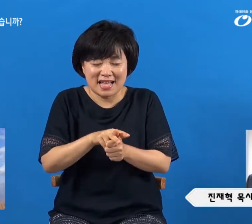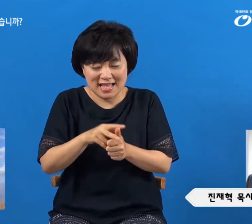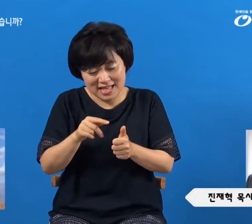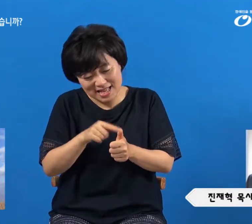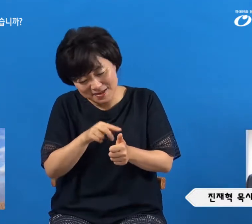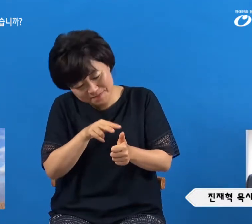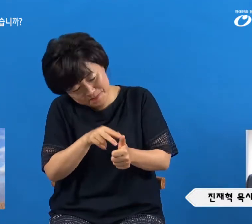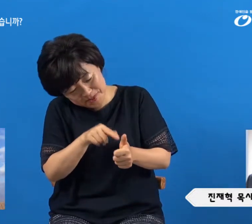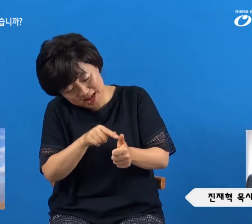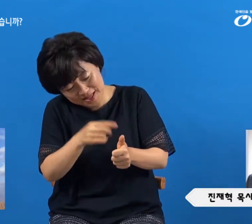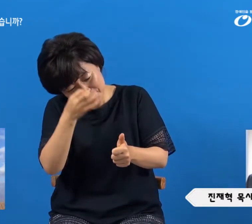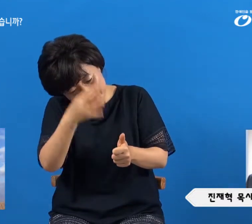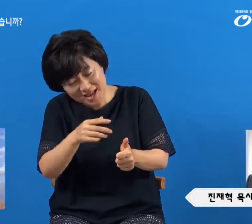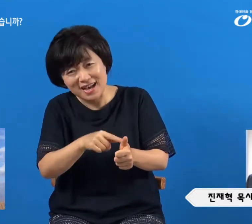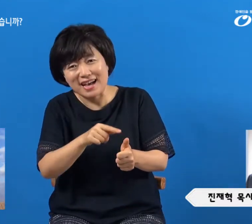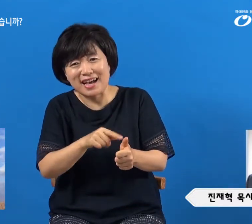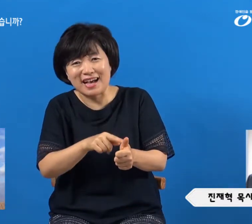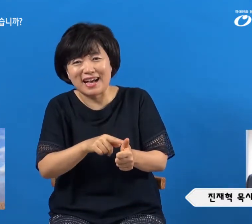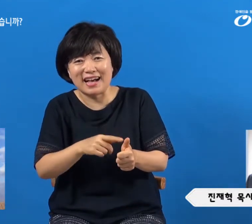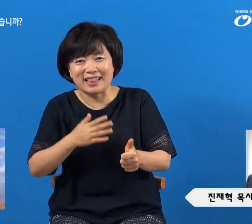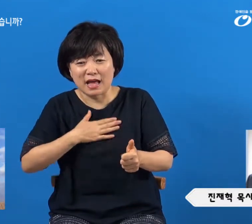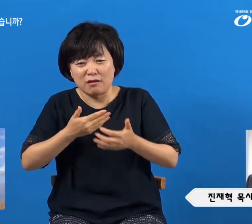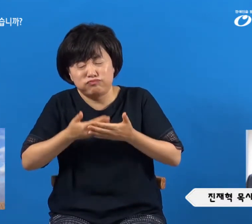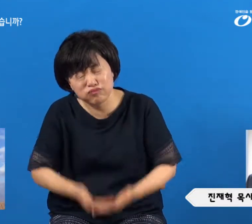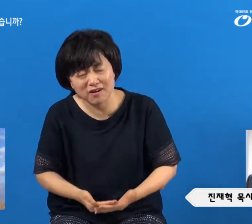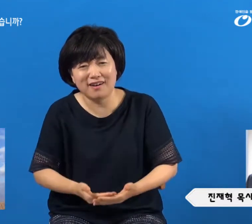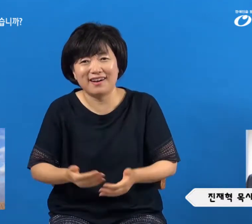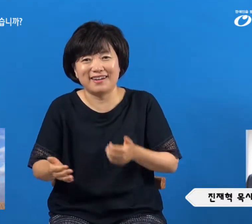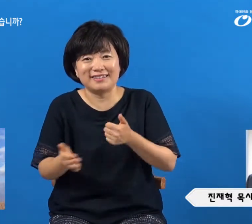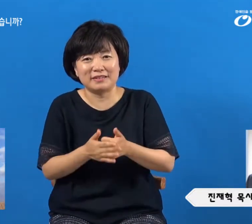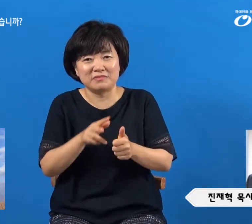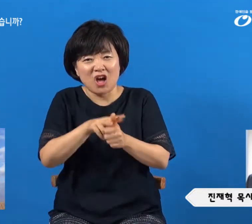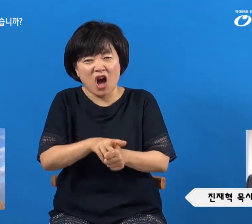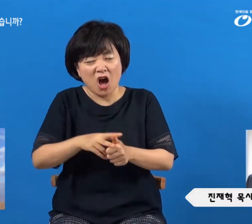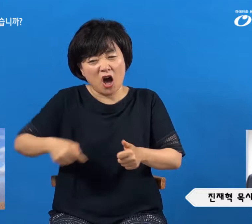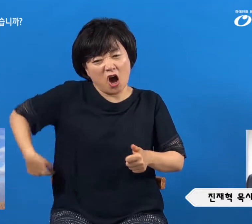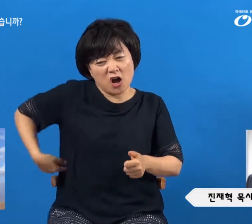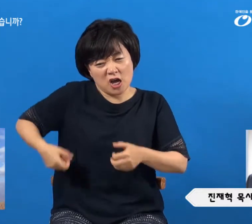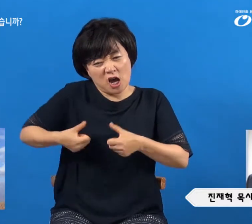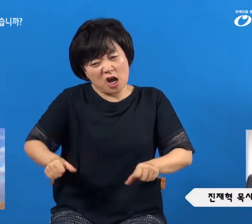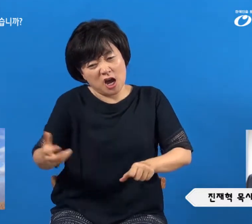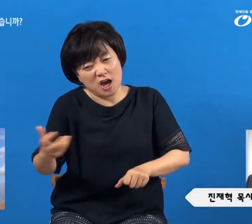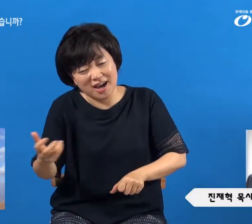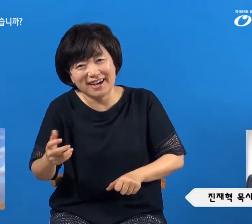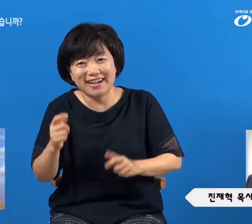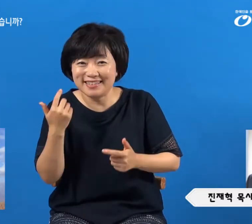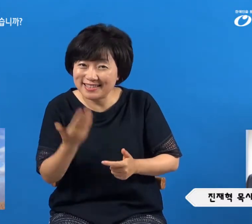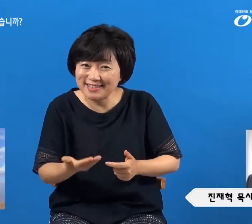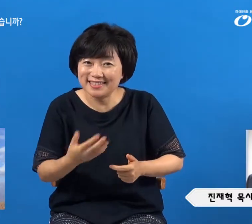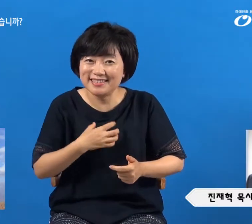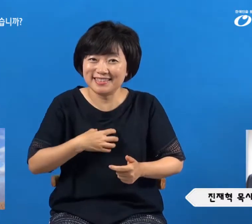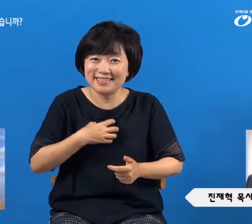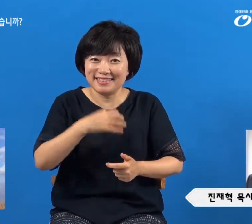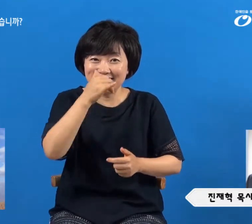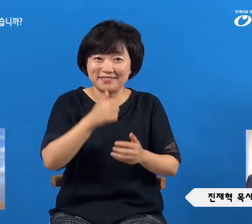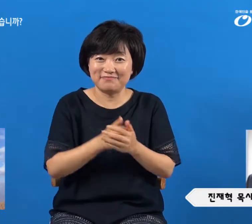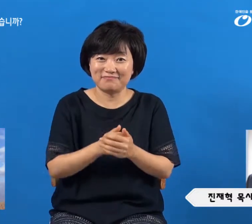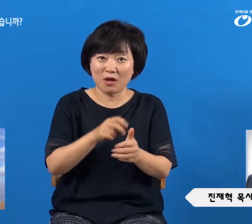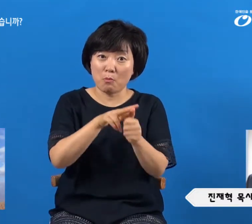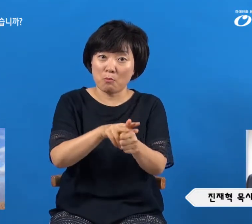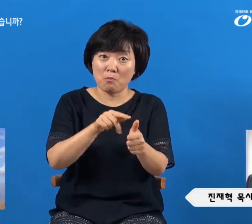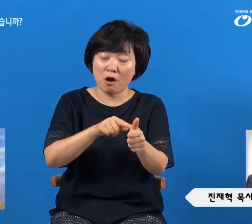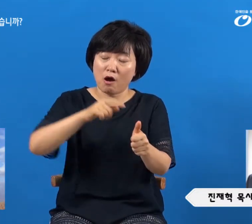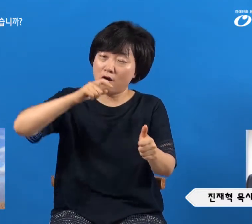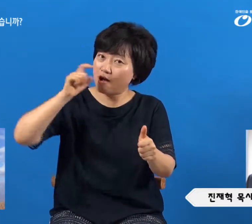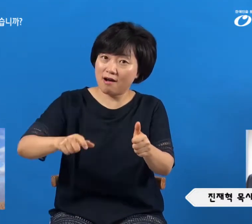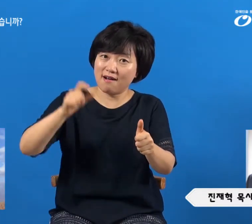듭니다. 혹시 저 때문에 디스크가 생기지 않을까 하는 걱정이 있습니다만은 사실 말이 얼마나 튼튼한